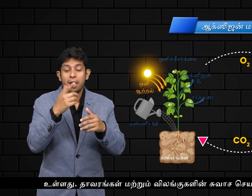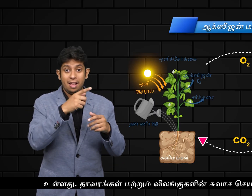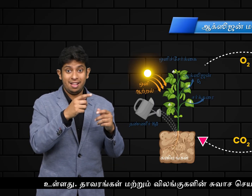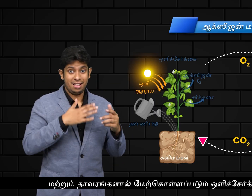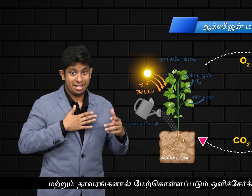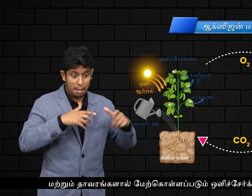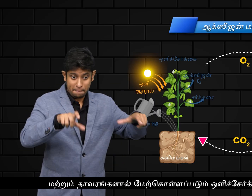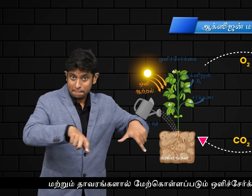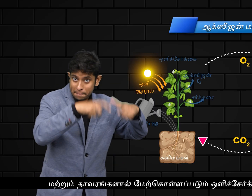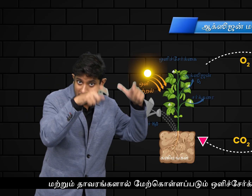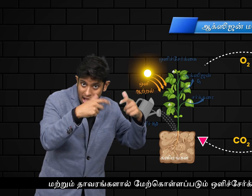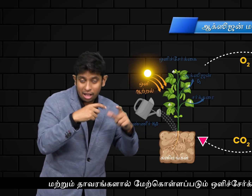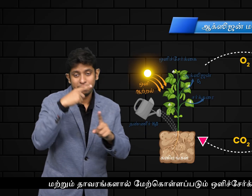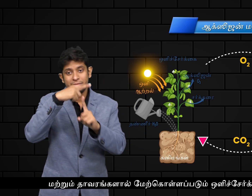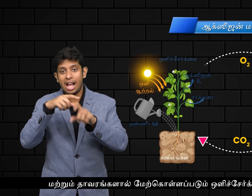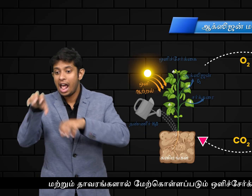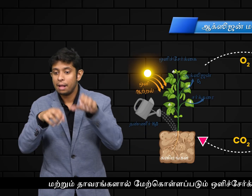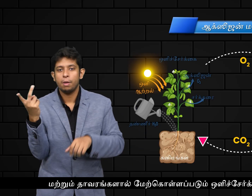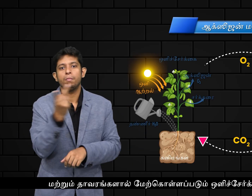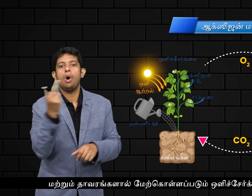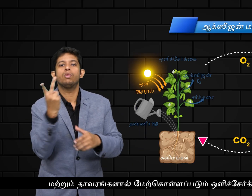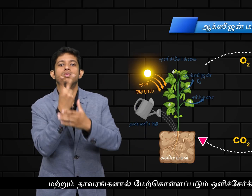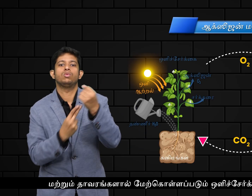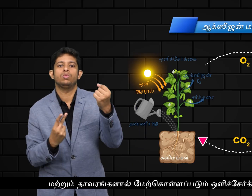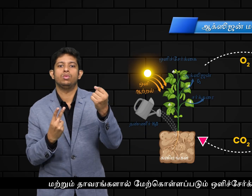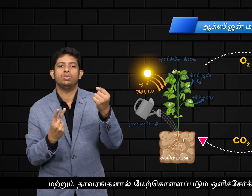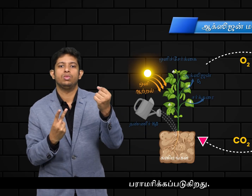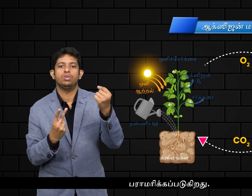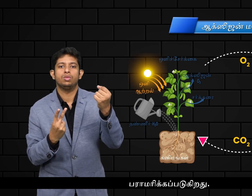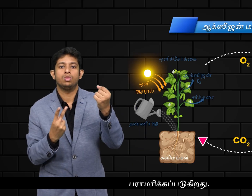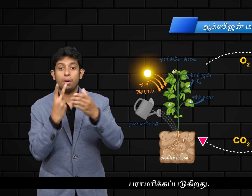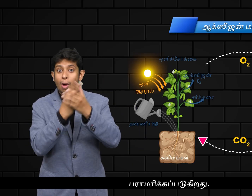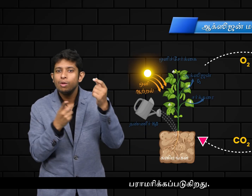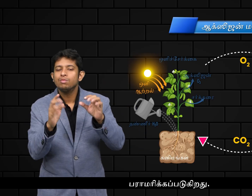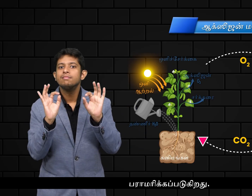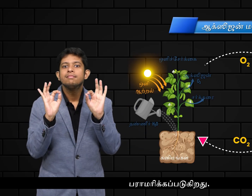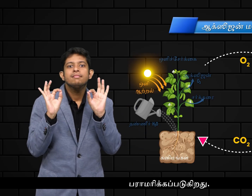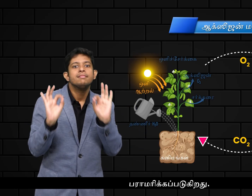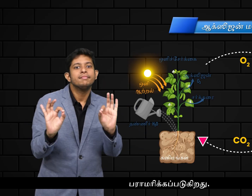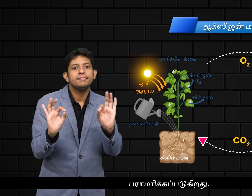செயல்முறைகள் மற்றும் தாவரங்களால் மேற்கொள்ளப்படும் ஒளிச்சேர்க்கை மூலம் பராமரிக்கப்படுகிறது.